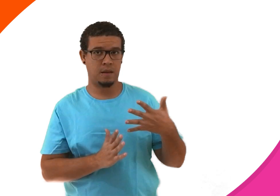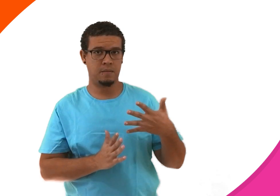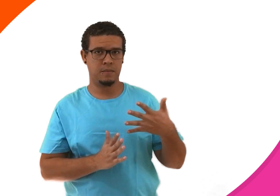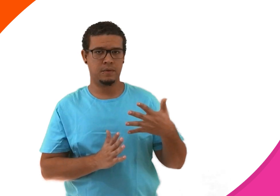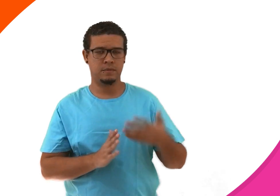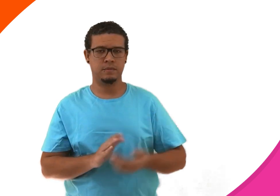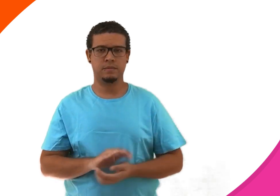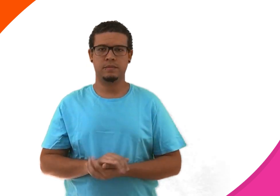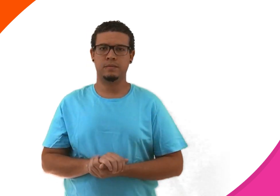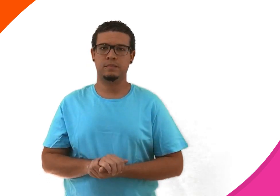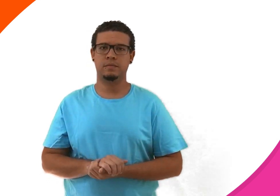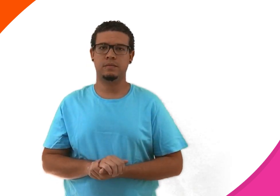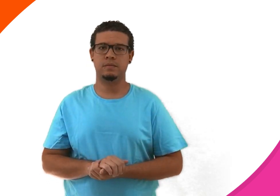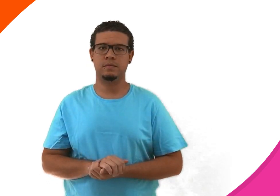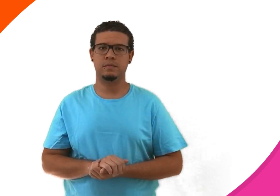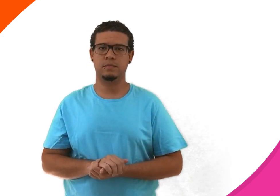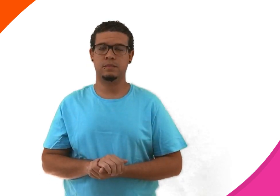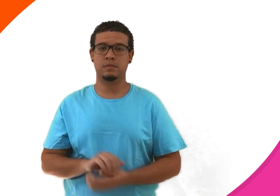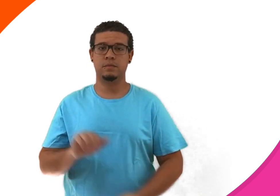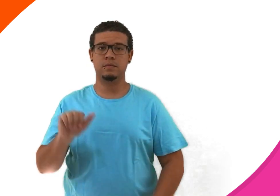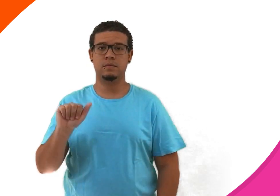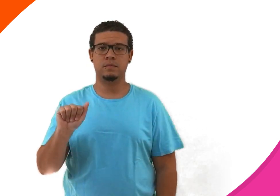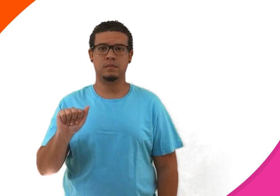Na língua de sinais brasileira,